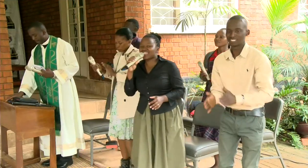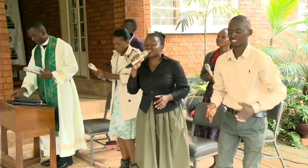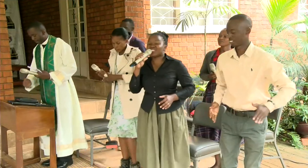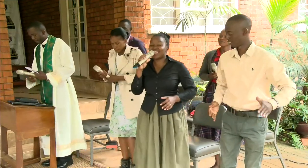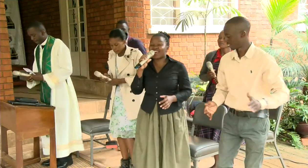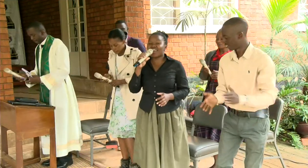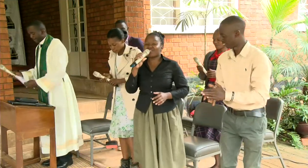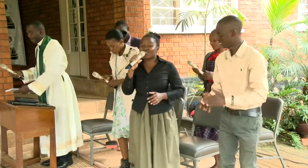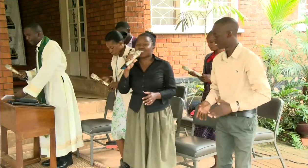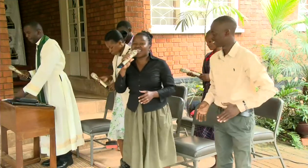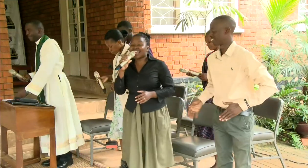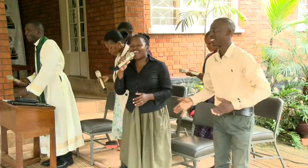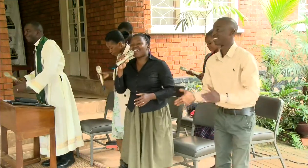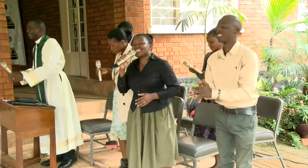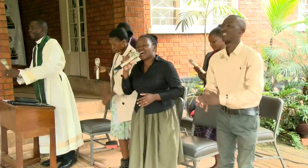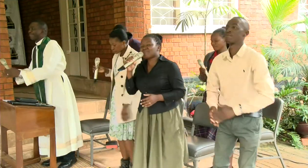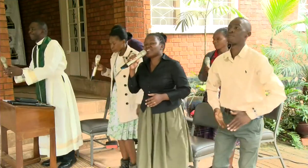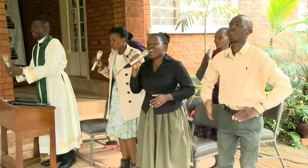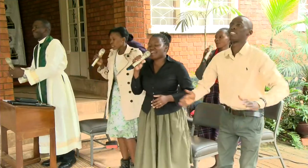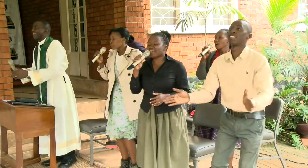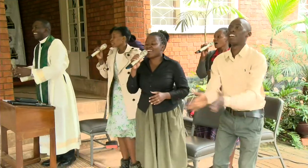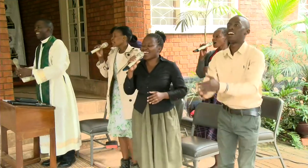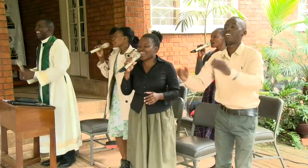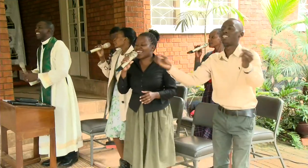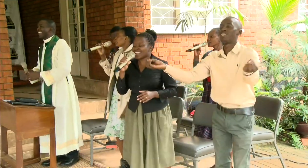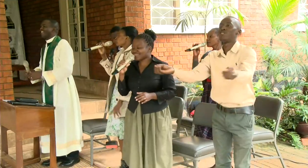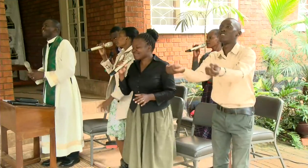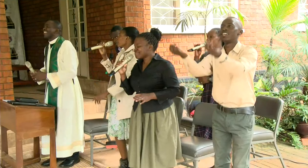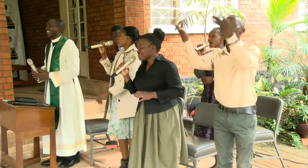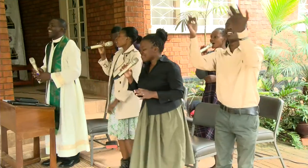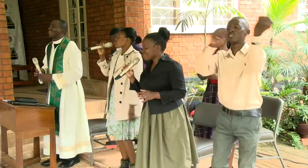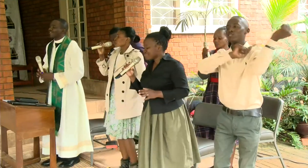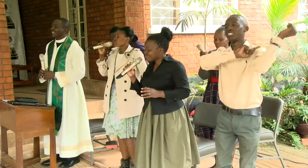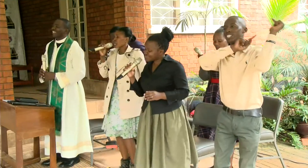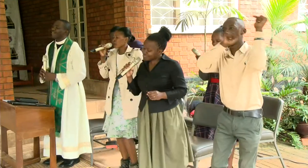Haleluya, tuze wano okutendereza Mukama.